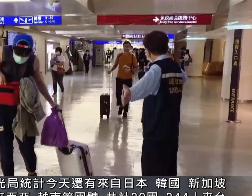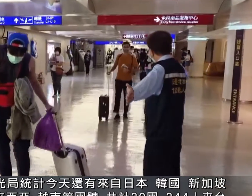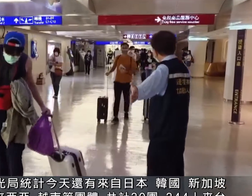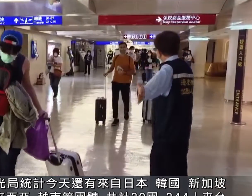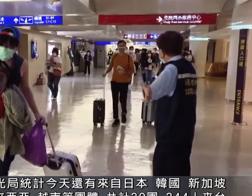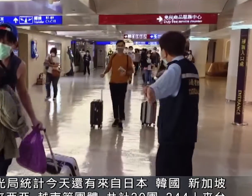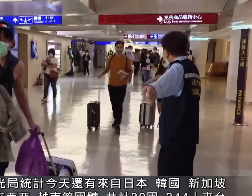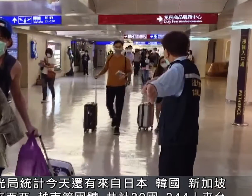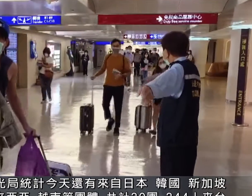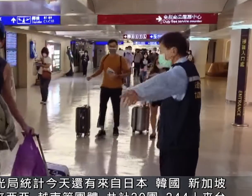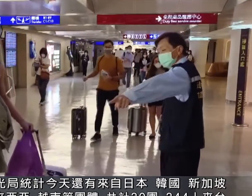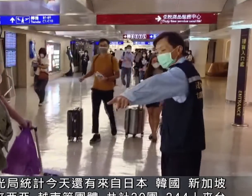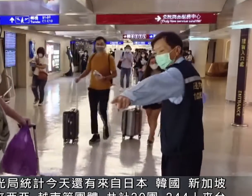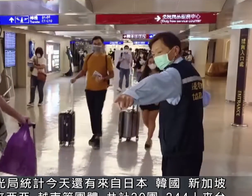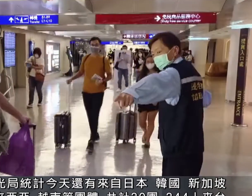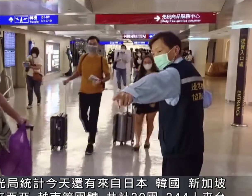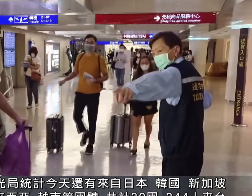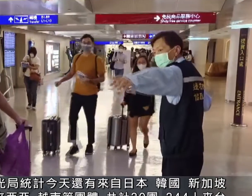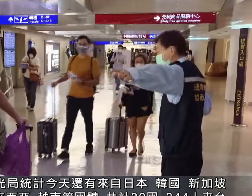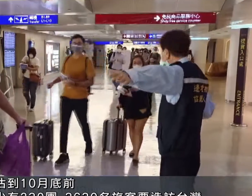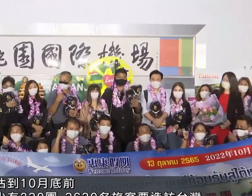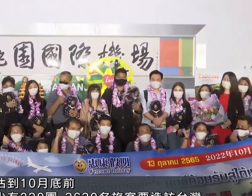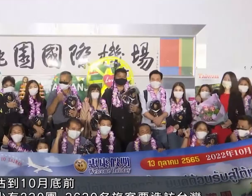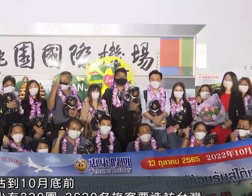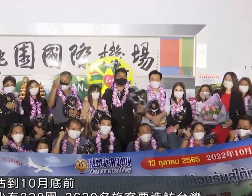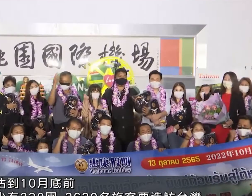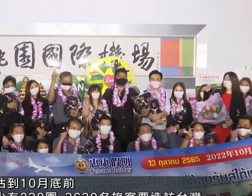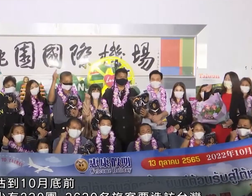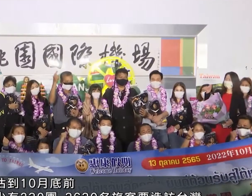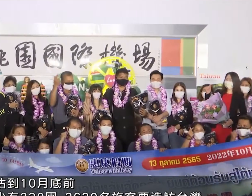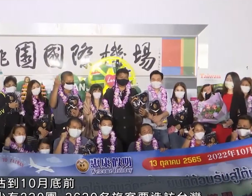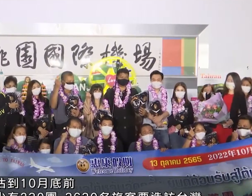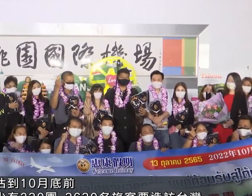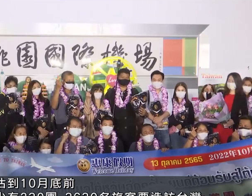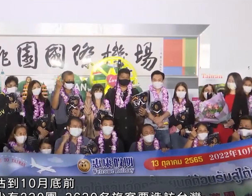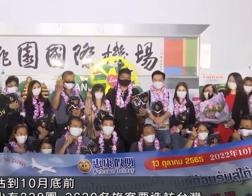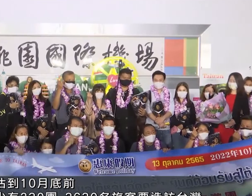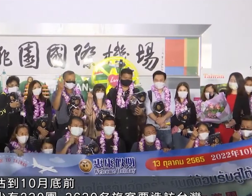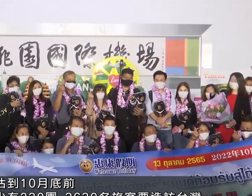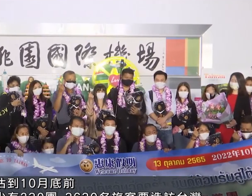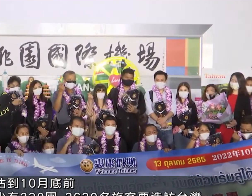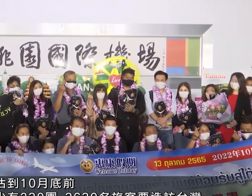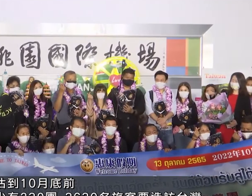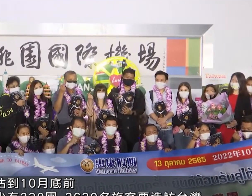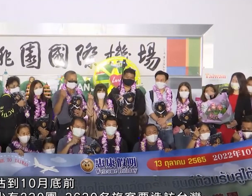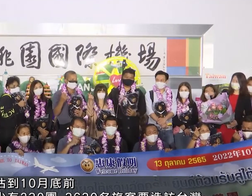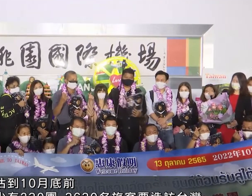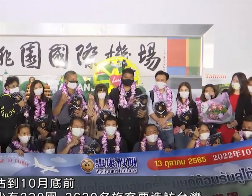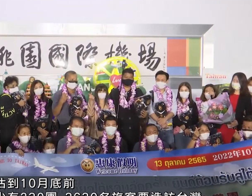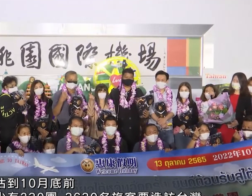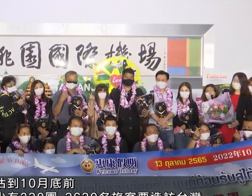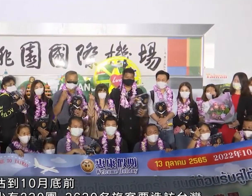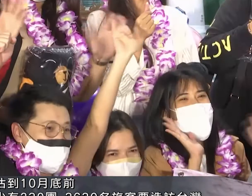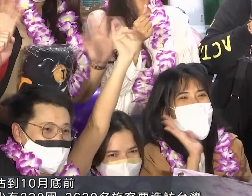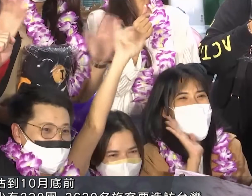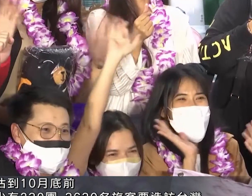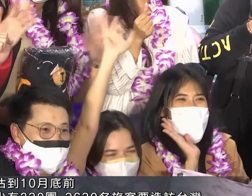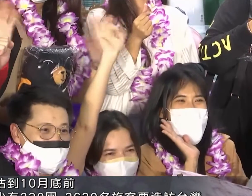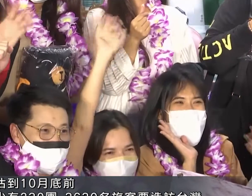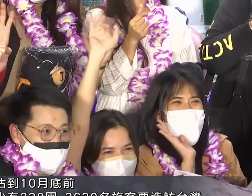计20团244人来台。预估到10月底前，至少有230团3630名旅客要造访